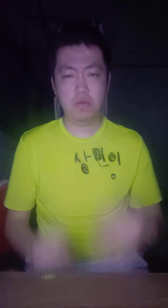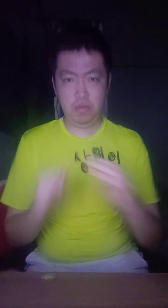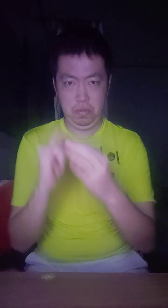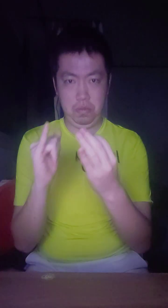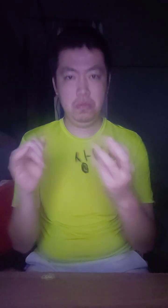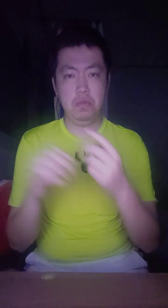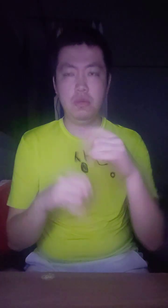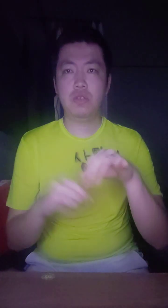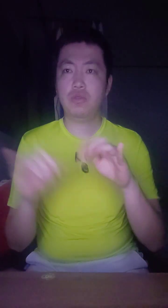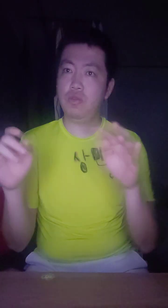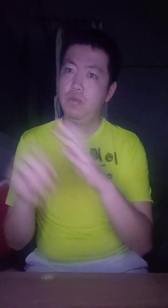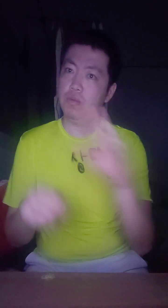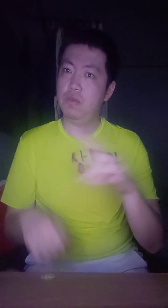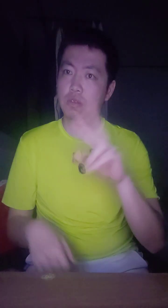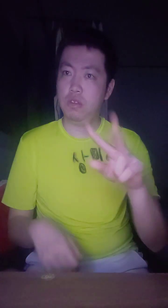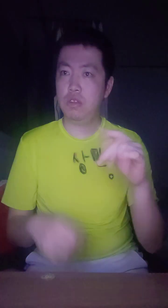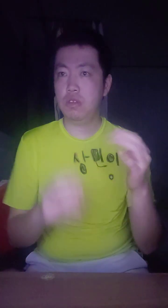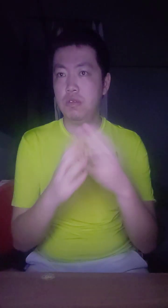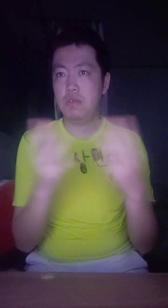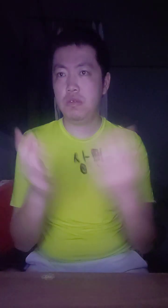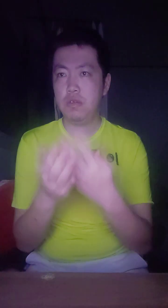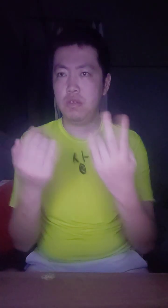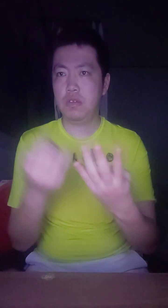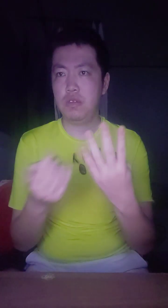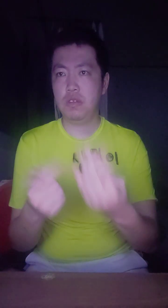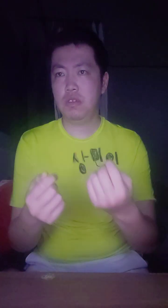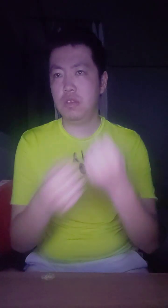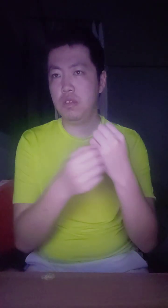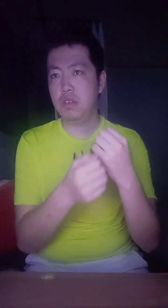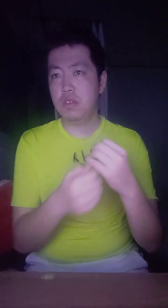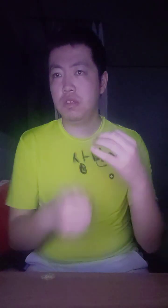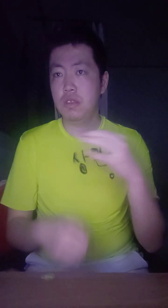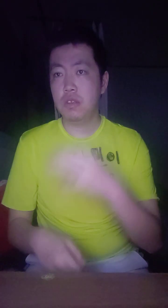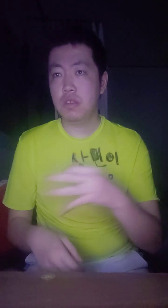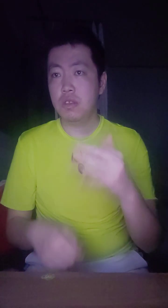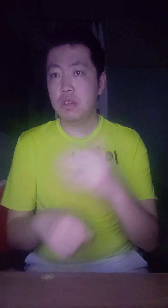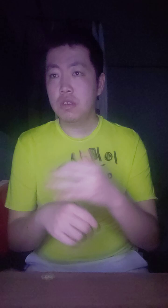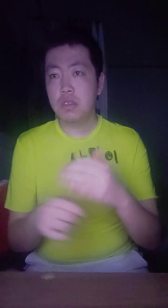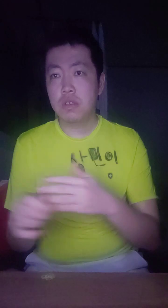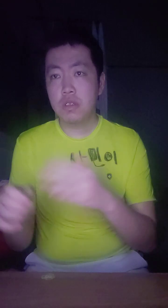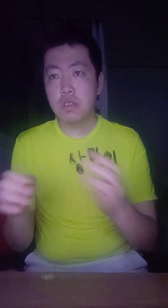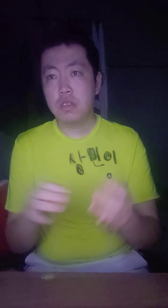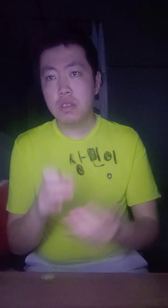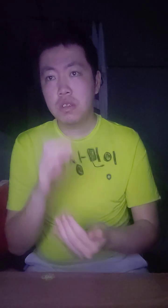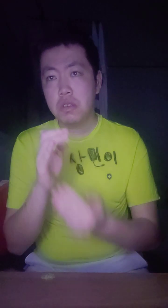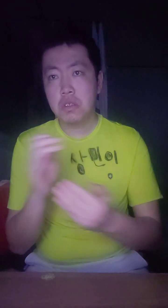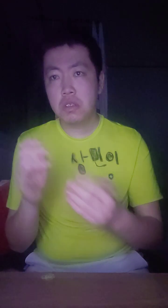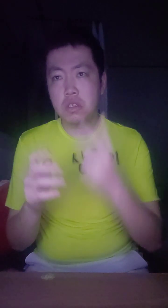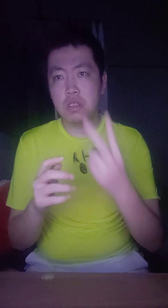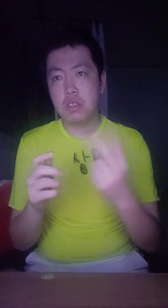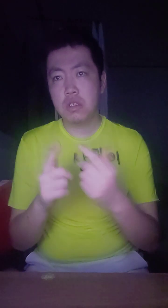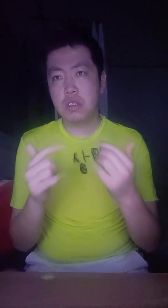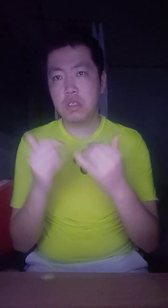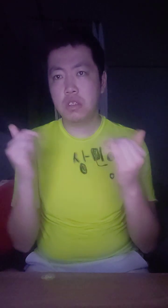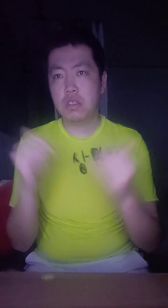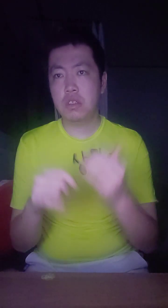가구 가운데 1,300가구는 40분 만에 복구됐지만 420여 가구는 3시간 가까이 더위와 싸워야